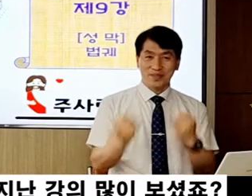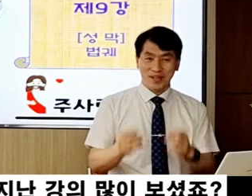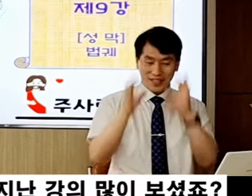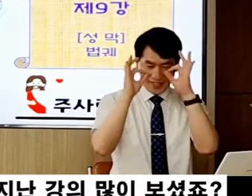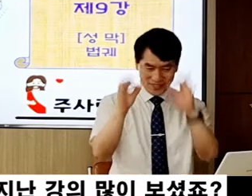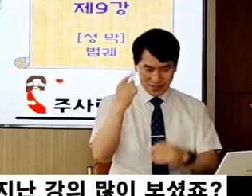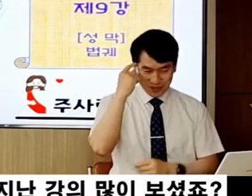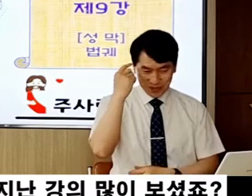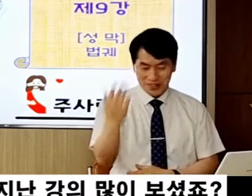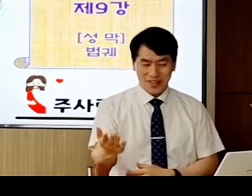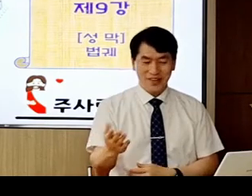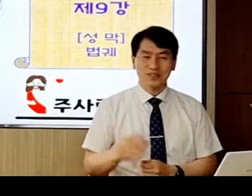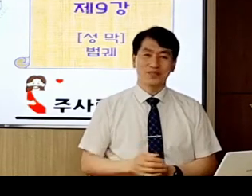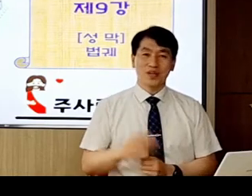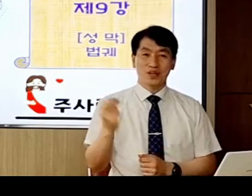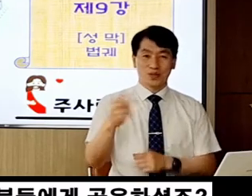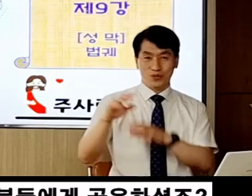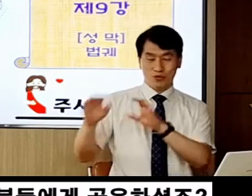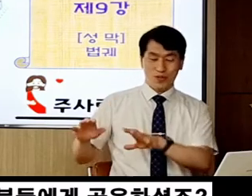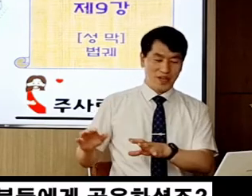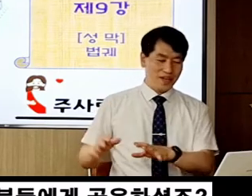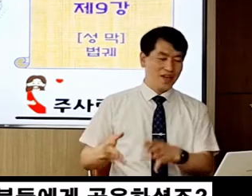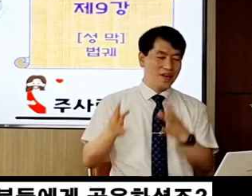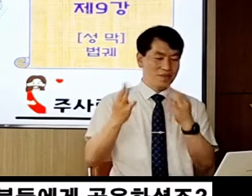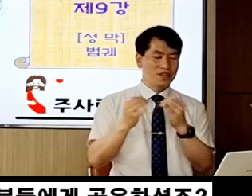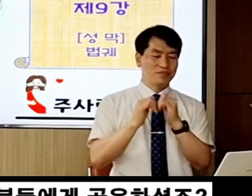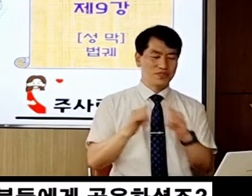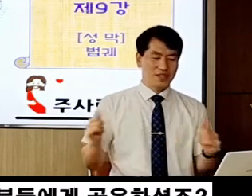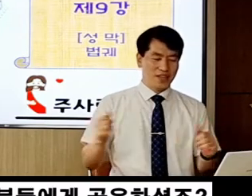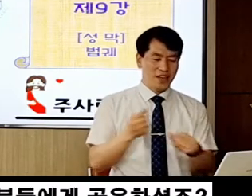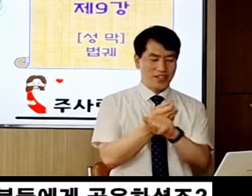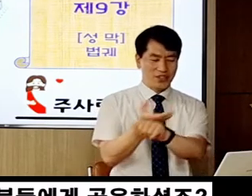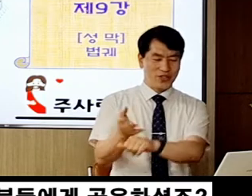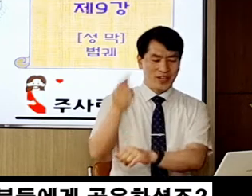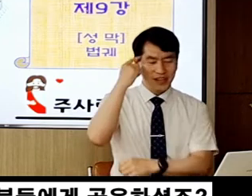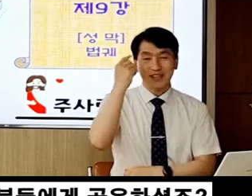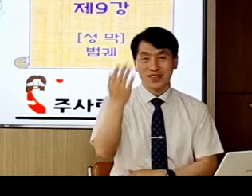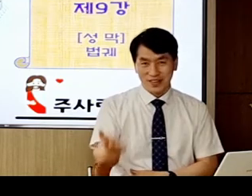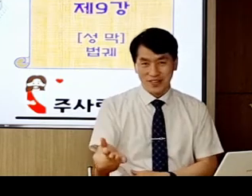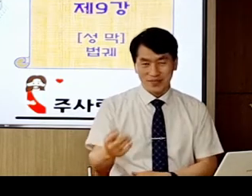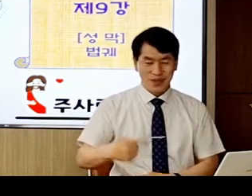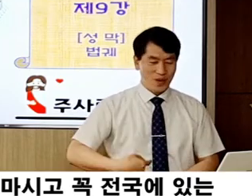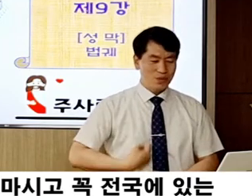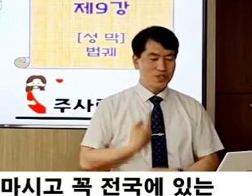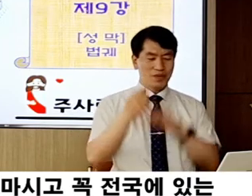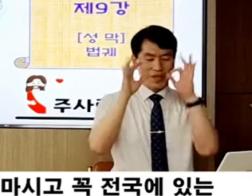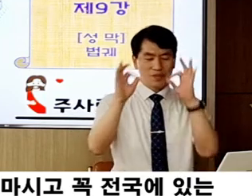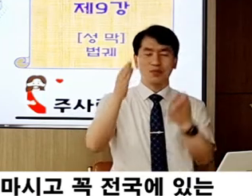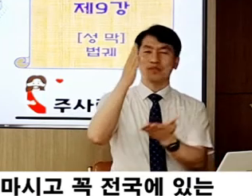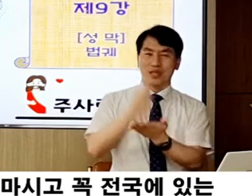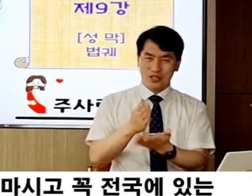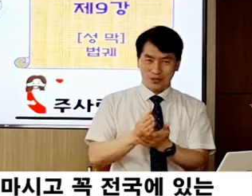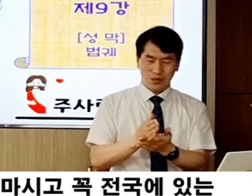많이 보셨나요? 또 주변에 많은 분들에게 전달하셨나요? 혼자만 보지